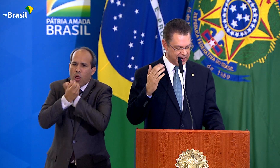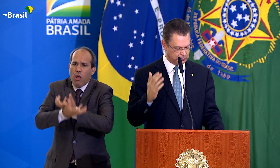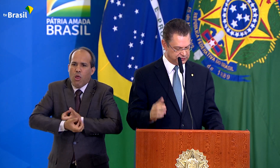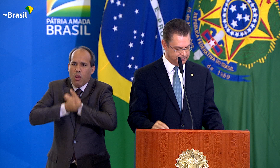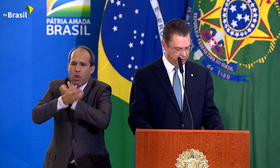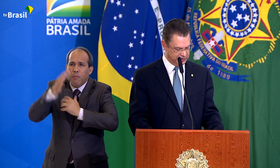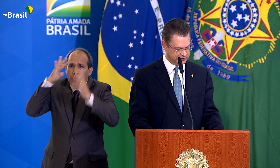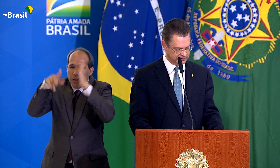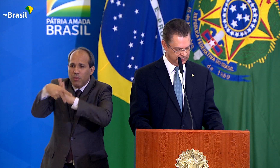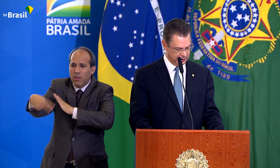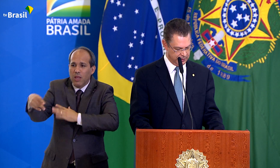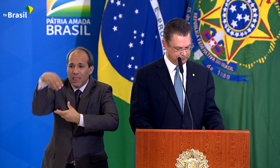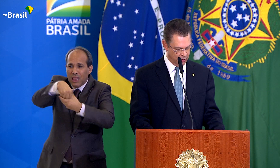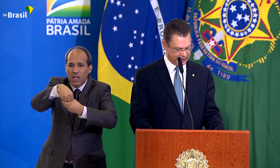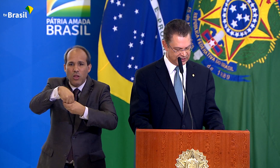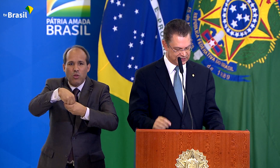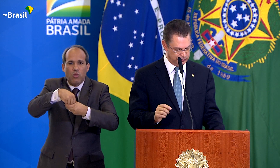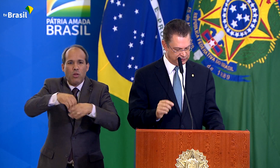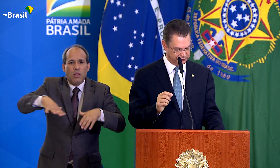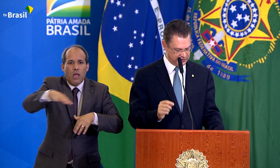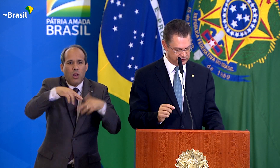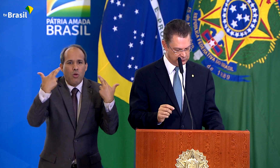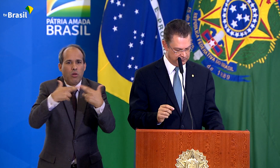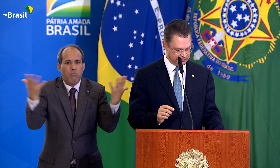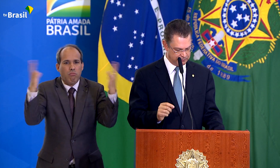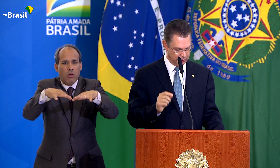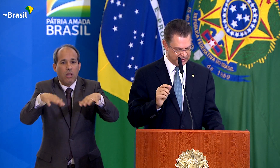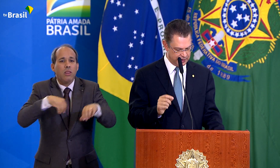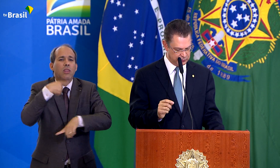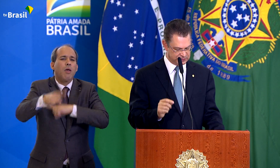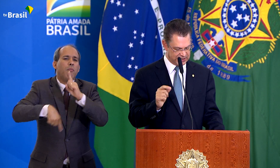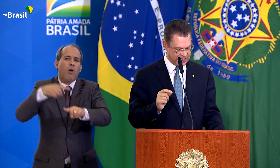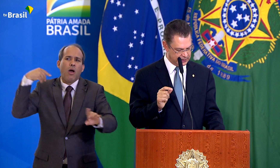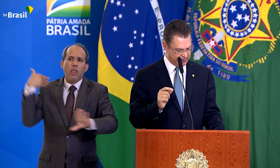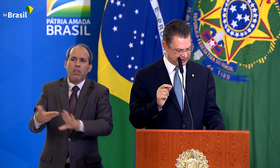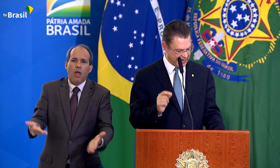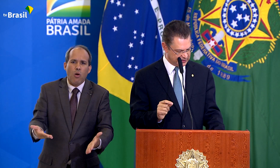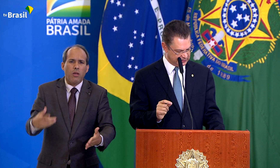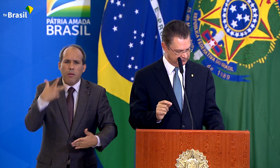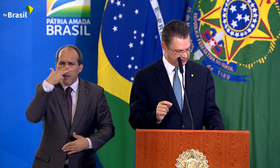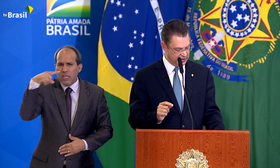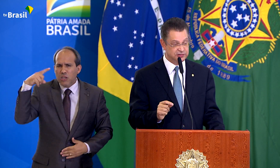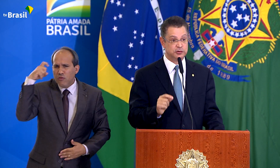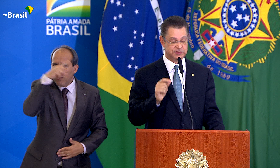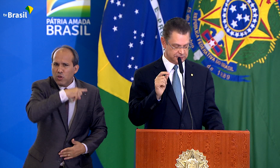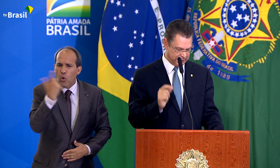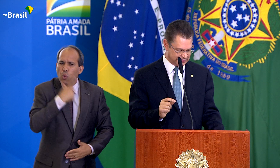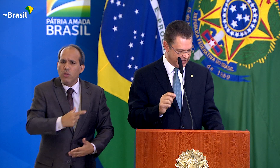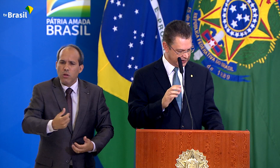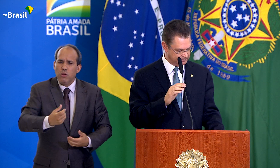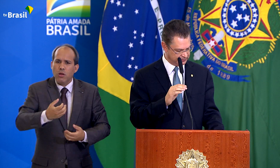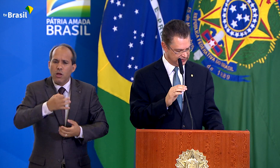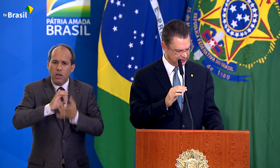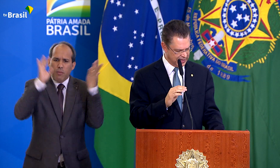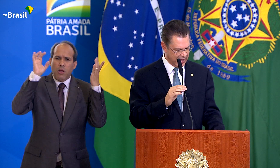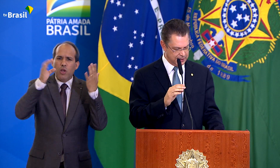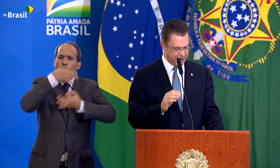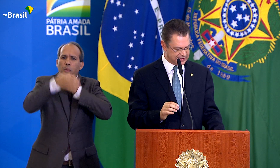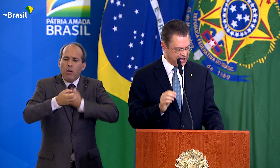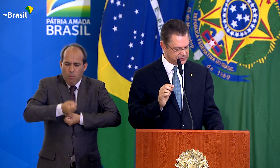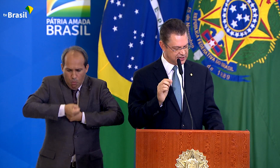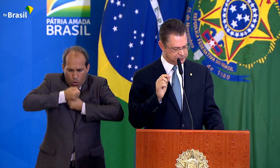tantos séculos depois por que é tão difícil podermos ter a liberdade de nos expressar